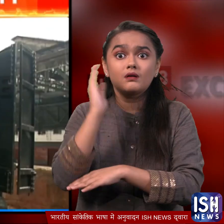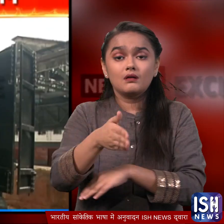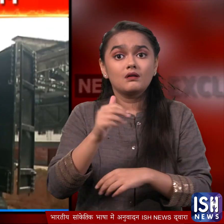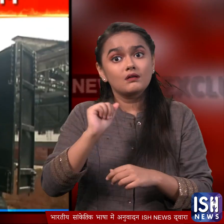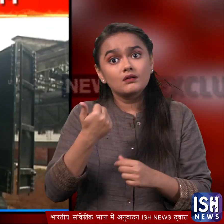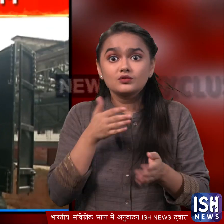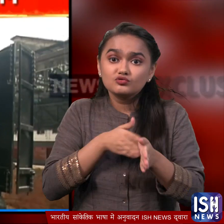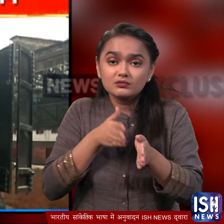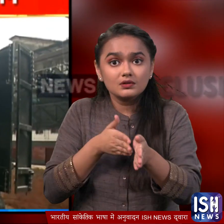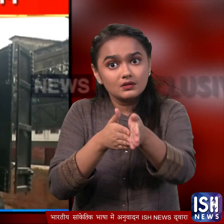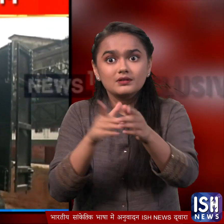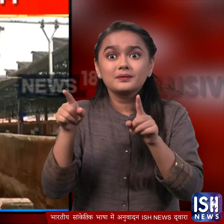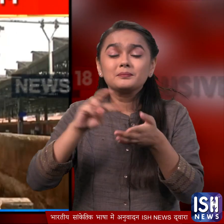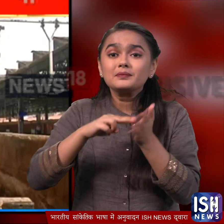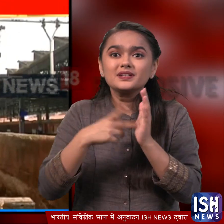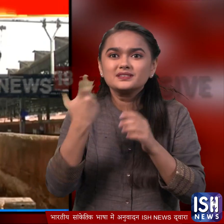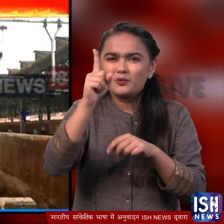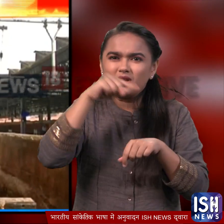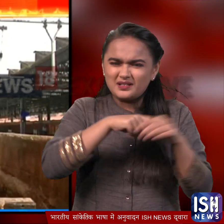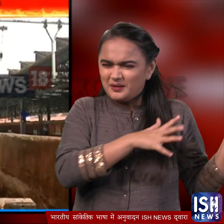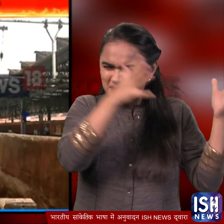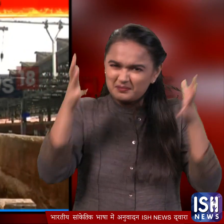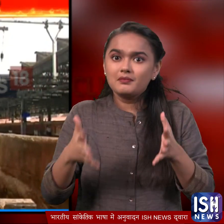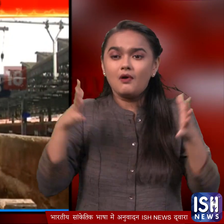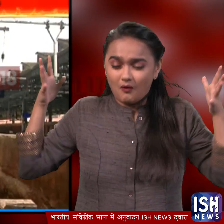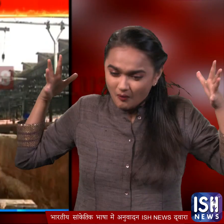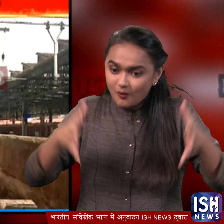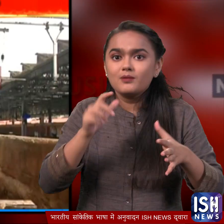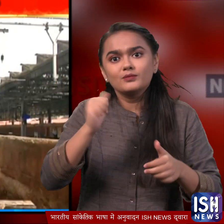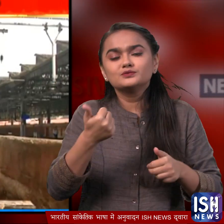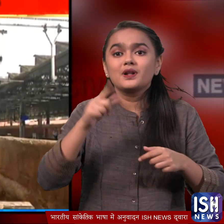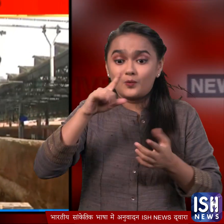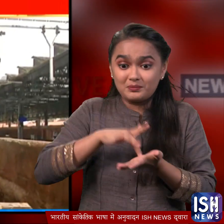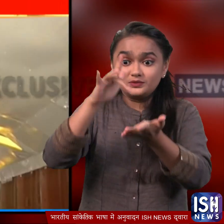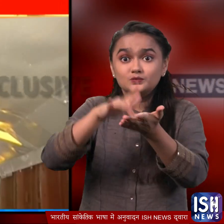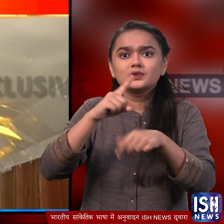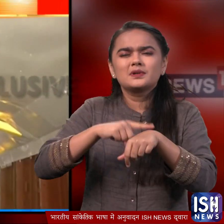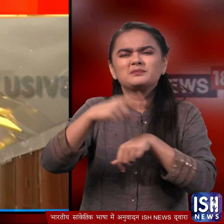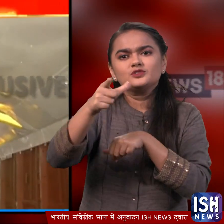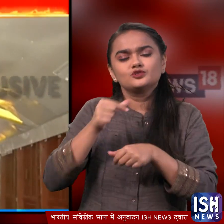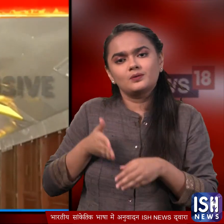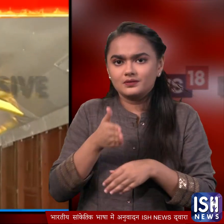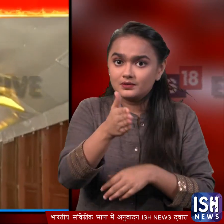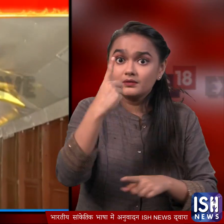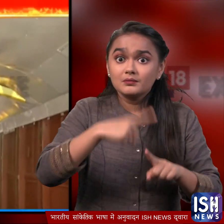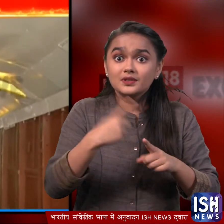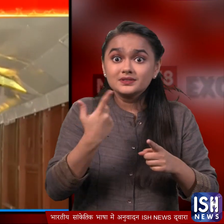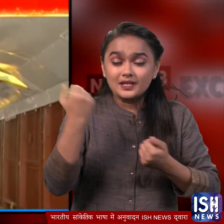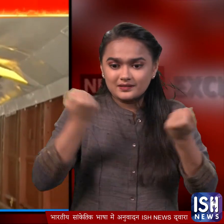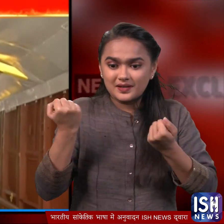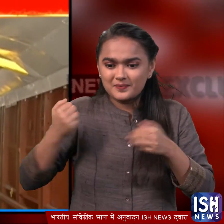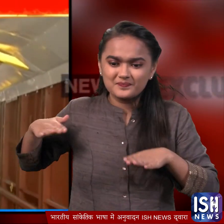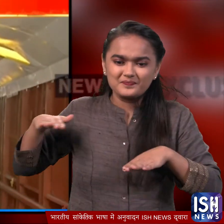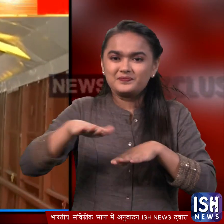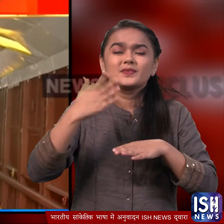सकेगा। यानी कि एक बार में ज्यादा गाड़ियां कम वक्त में एक जगह से दूसरी जगह भेजी जा सकेंगी। इतना ही नहीं, नए कोच में गाड़ियों